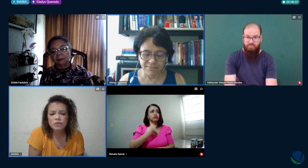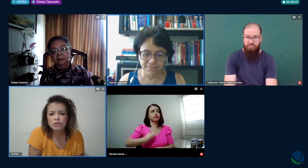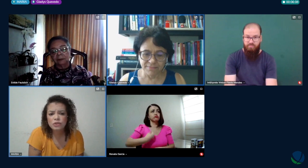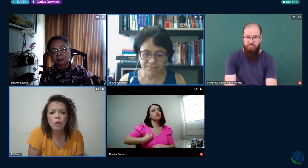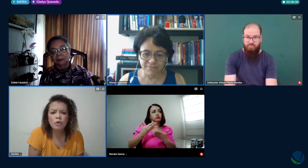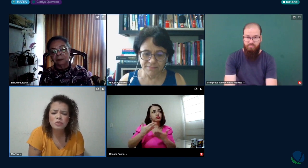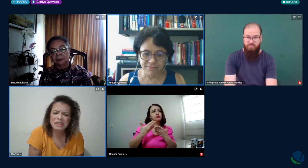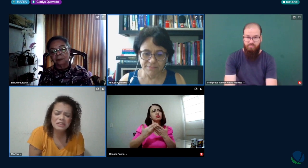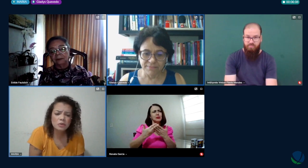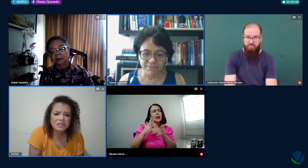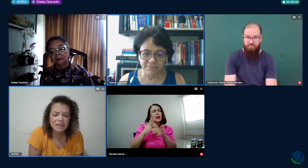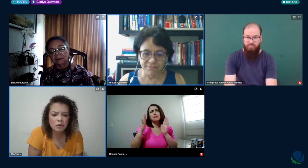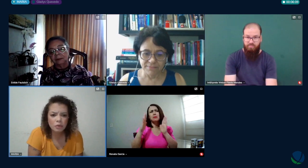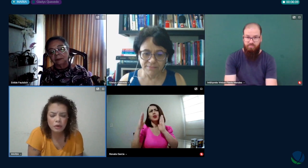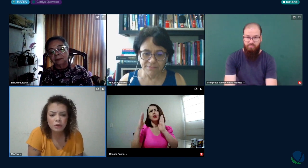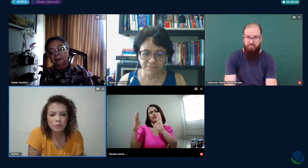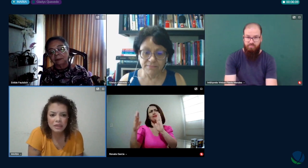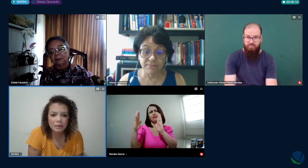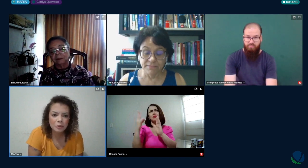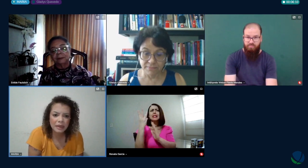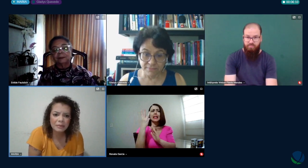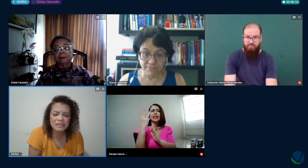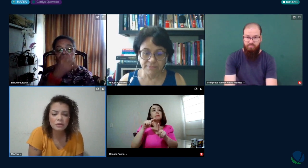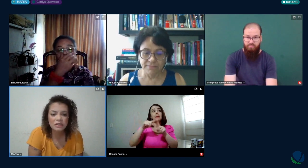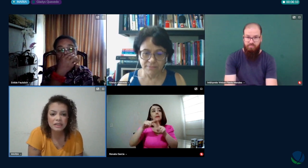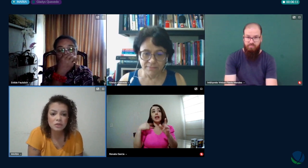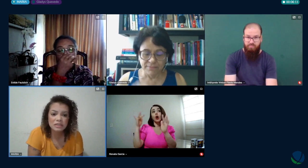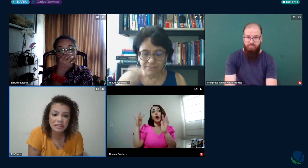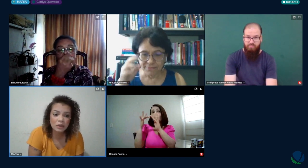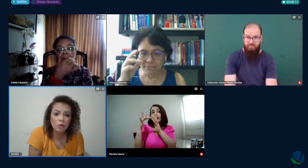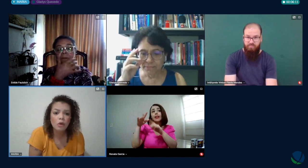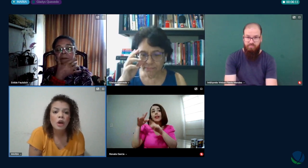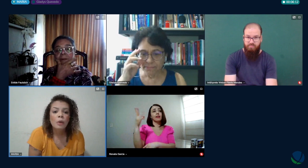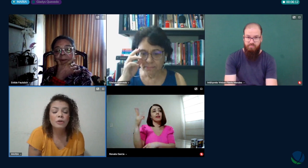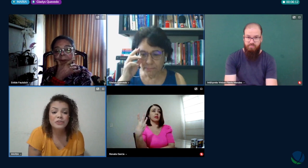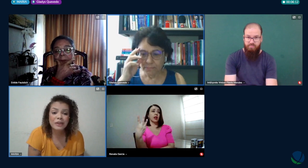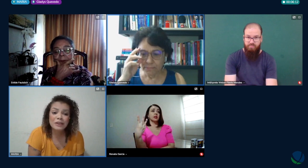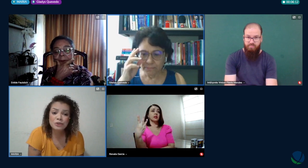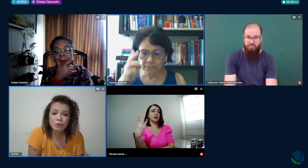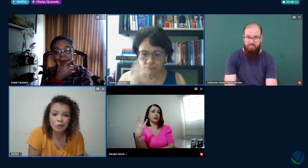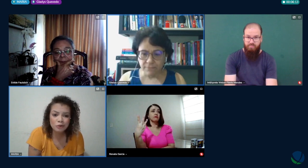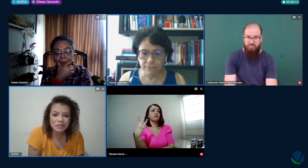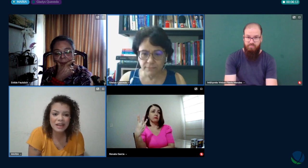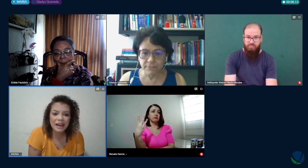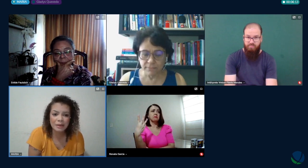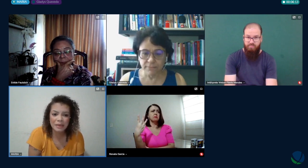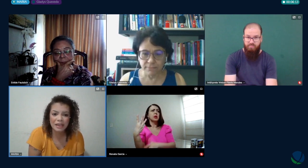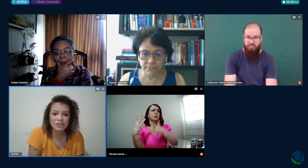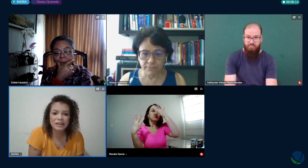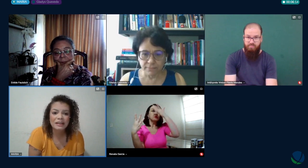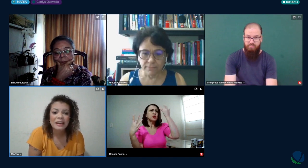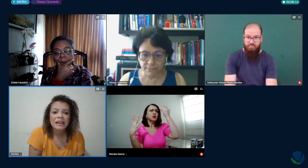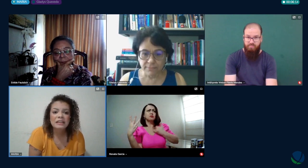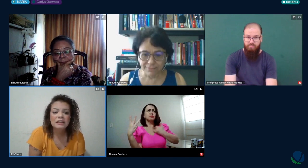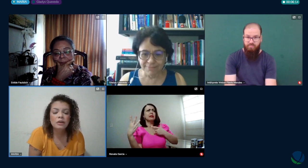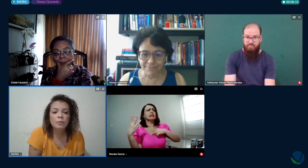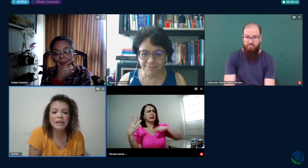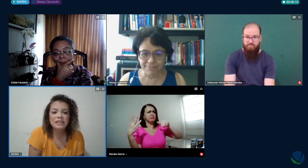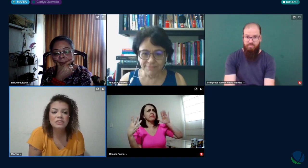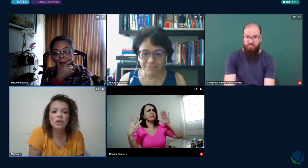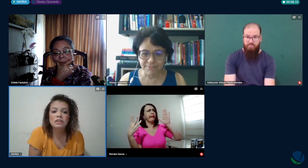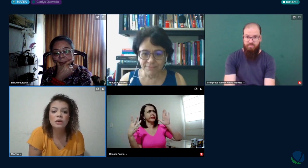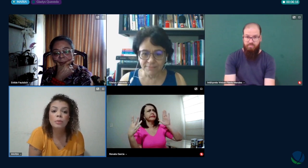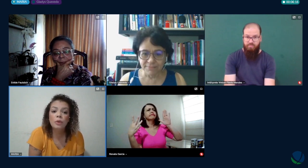três médicos, ou três ou cinco, eu não me lembro bem, mas são três ou cinco profissionais surdos da área médica.